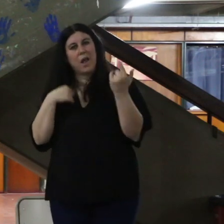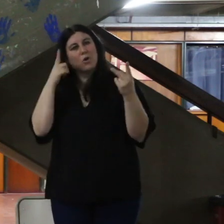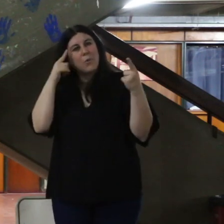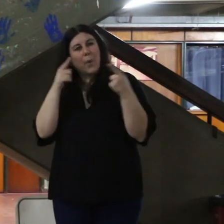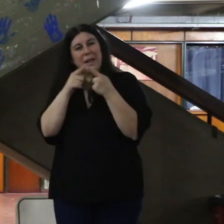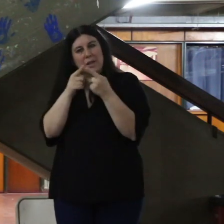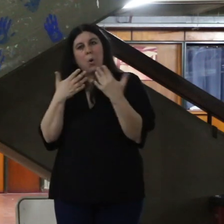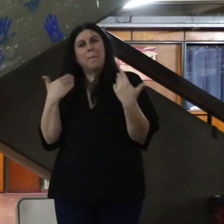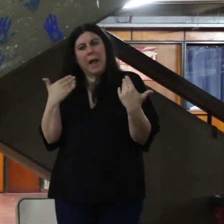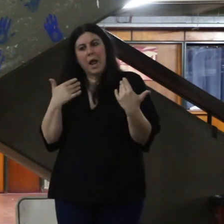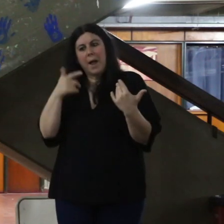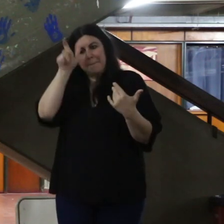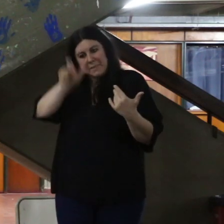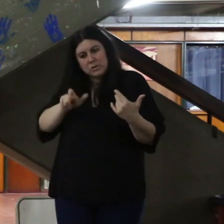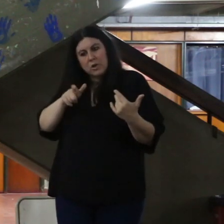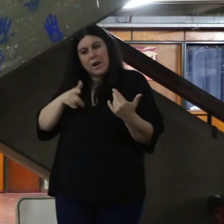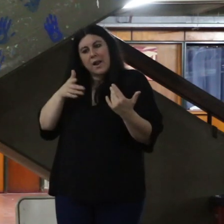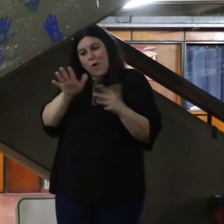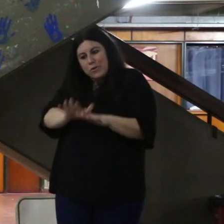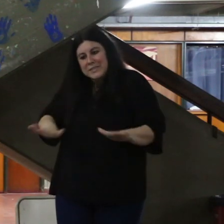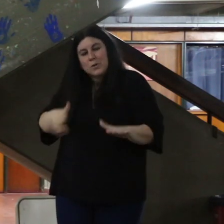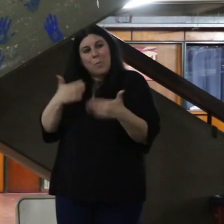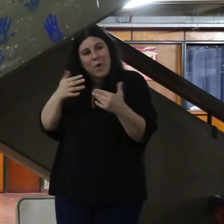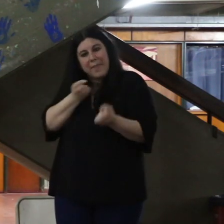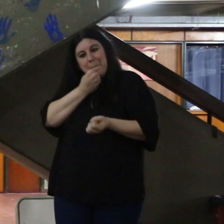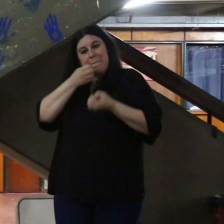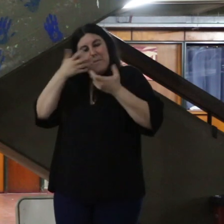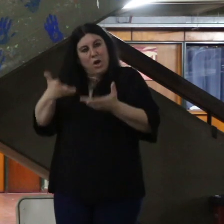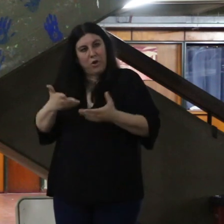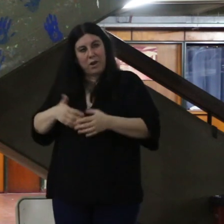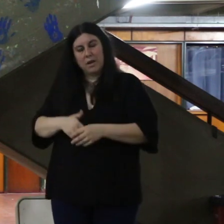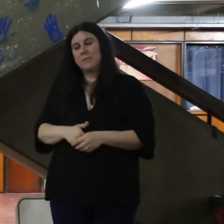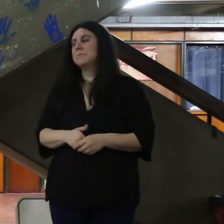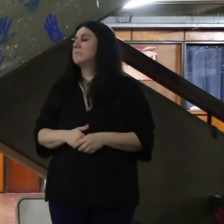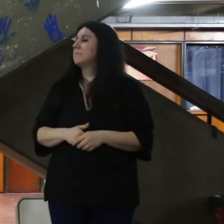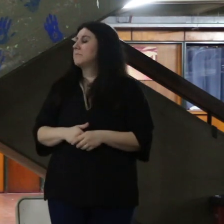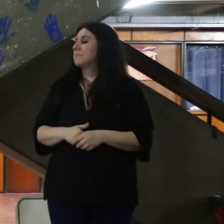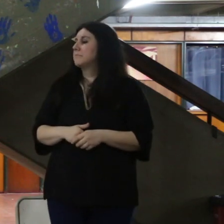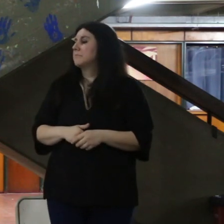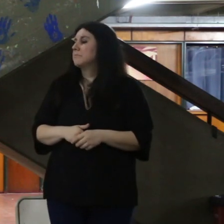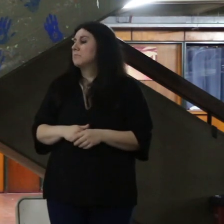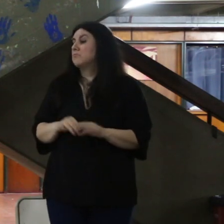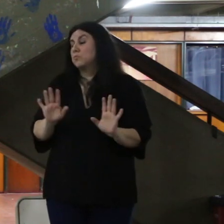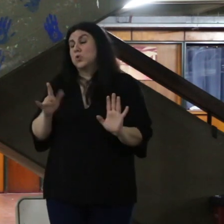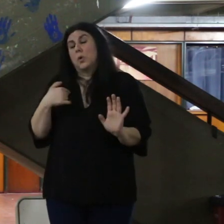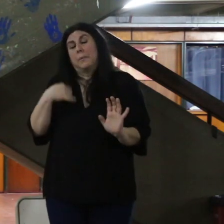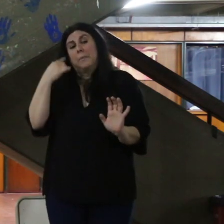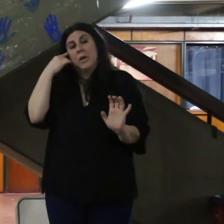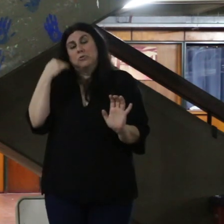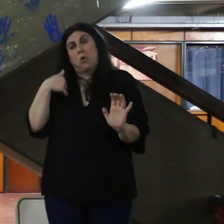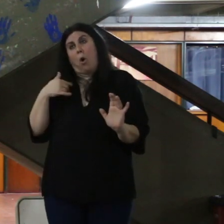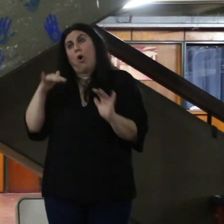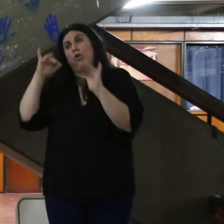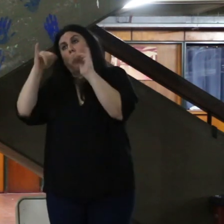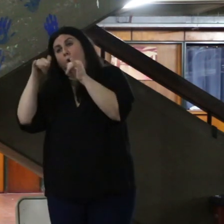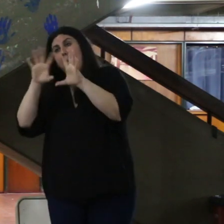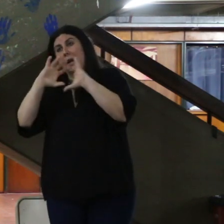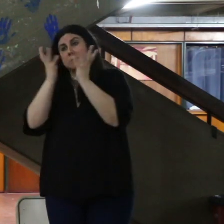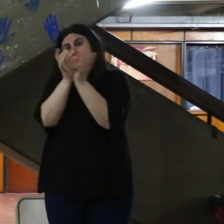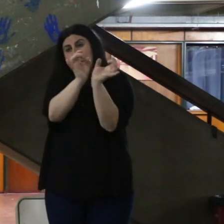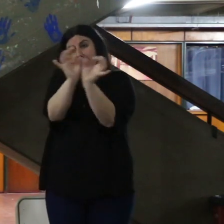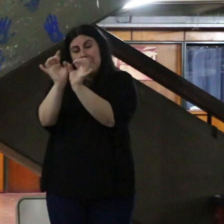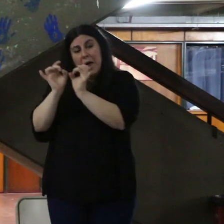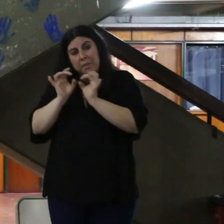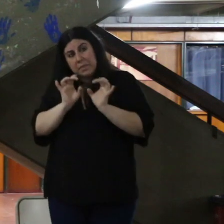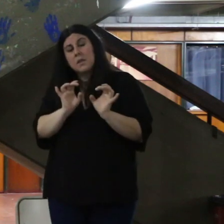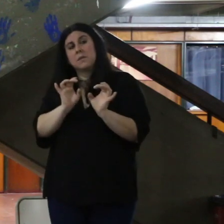escala de lo que estamos viendo. Yo creo que hoy si hablamos de jóvenes y pandemia,